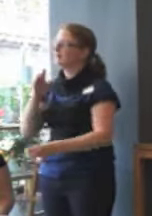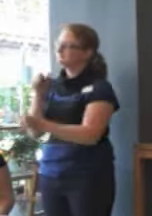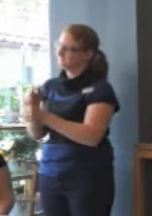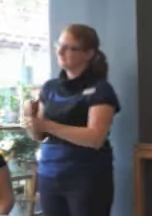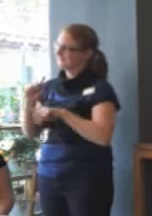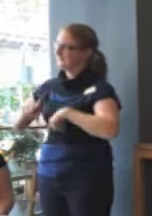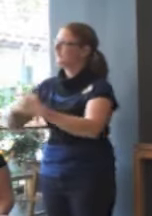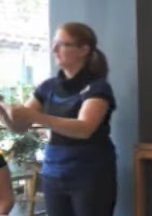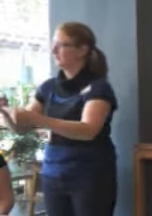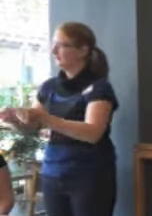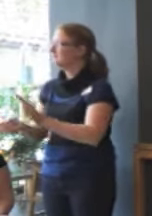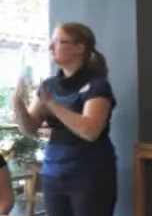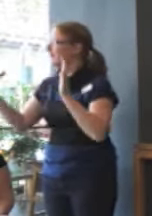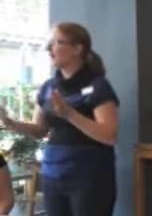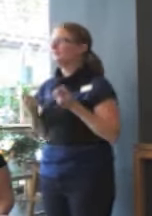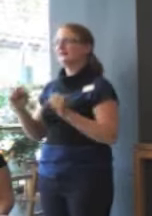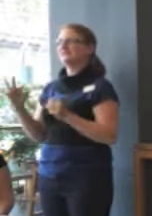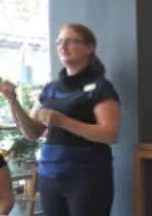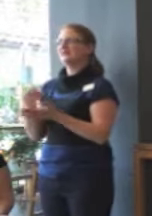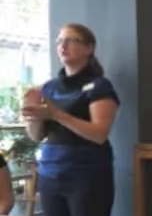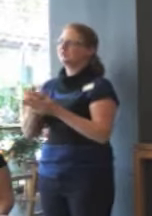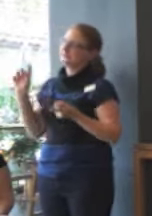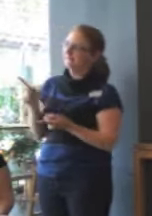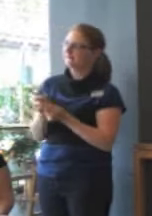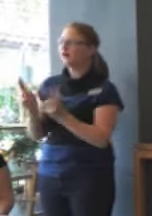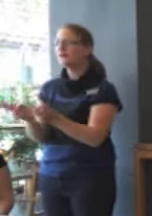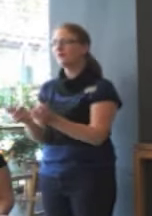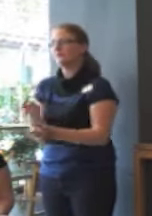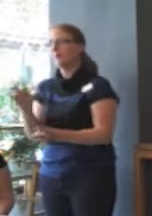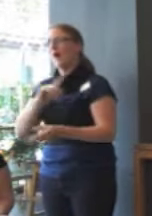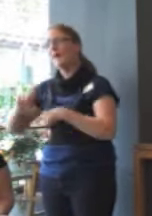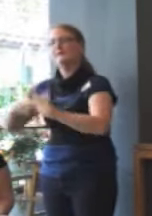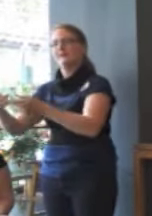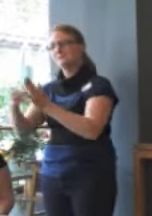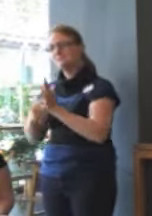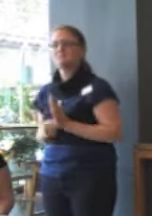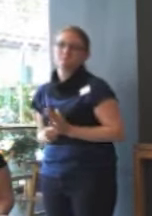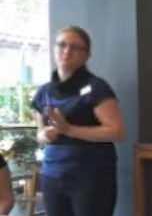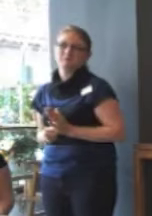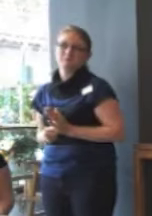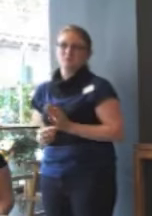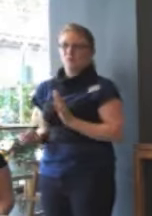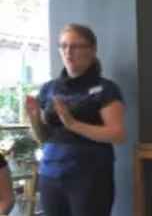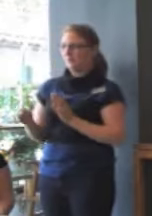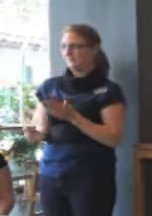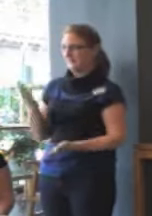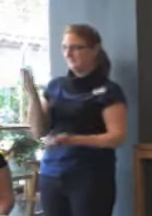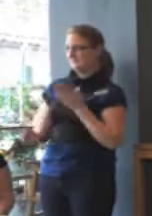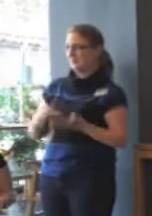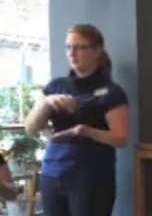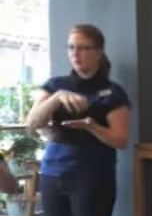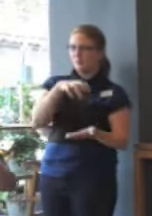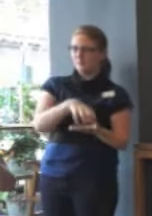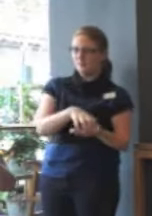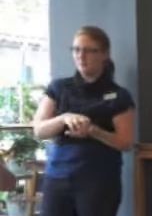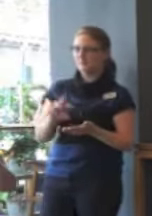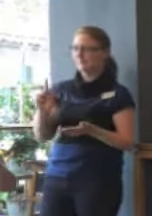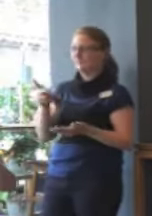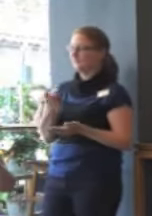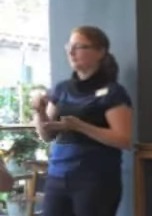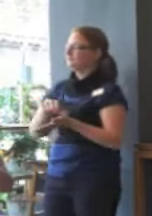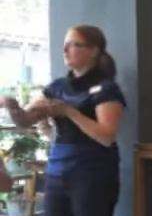ner verksamhetskostnader. Och som jag sa, alltså man jämför olika kommuner vad de betalar och köper till exempel särskilda boende